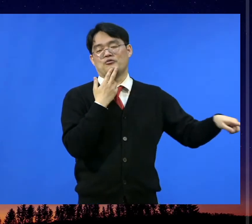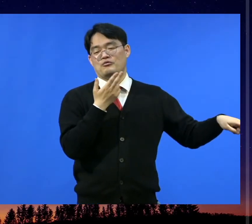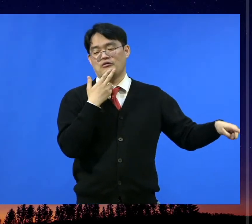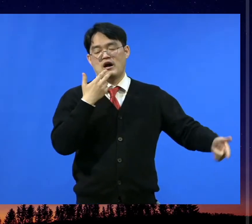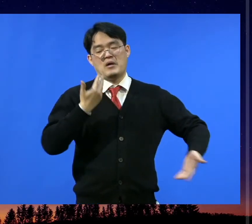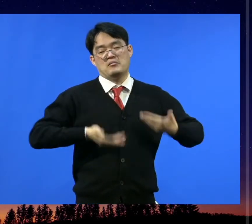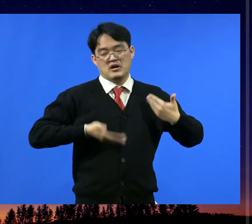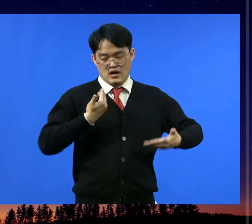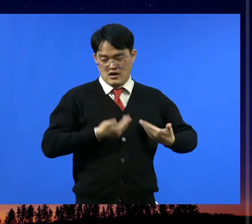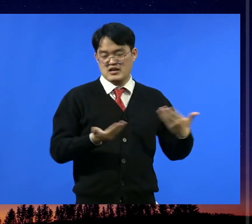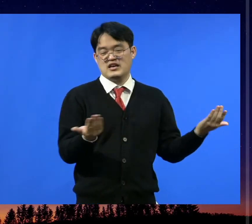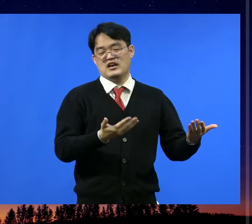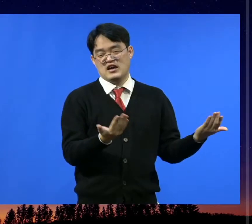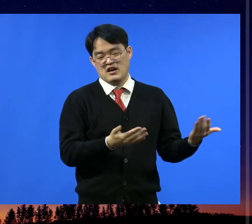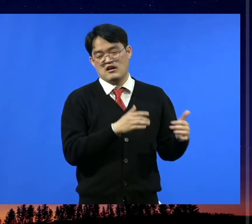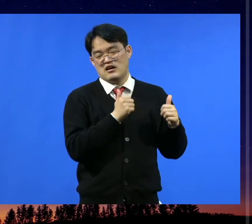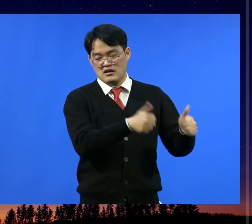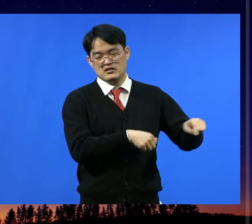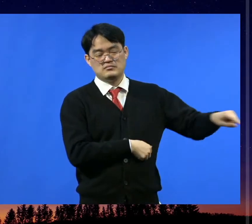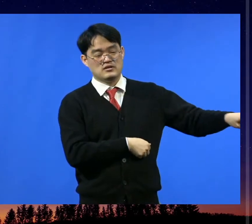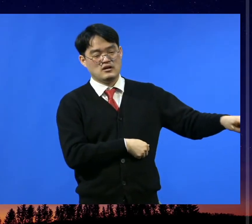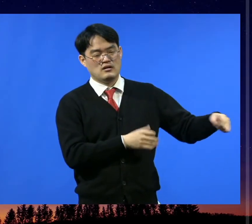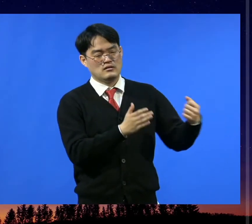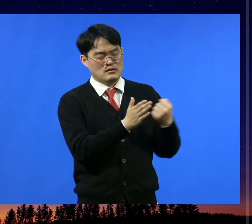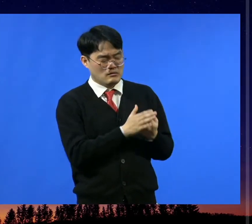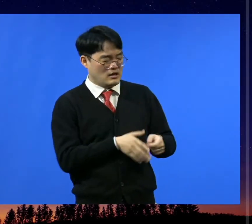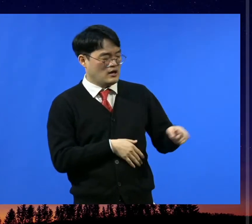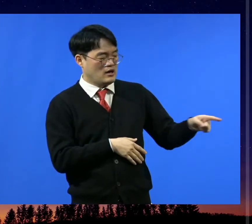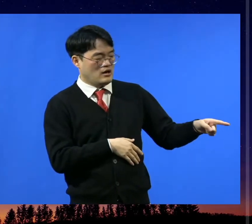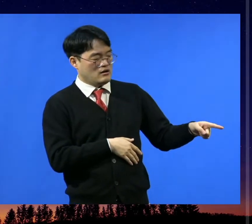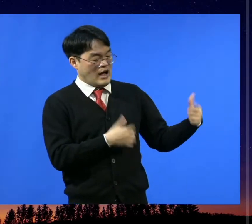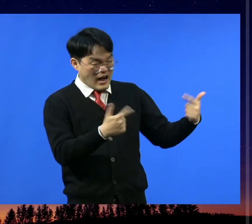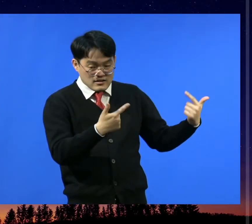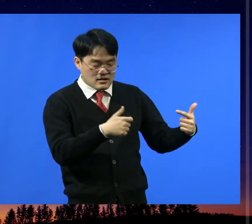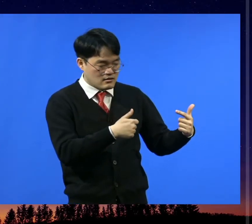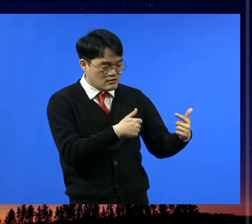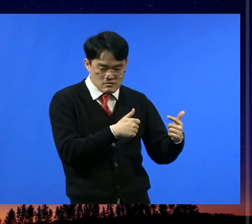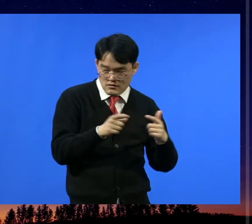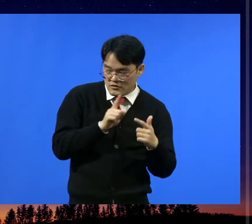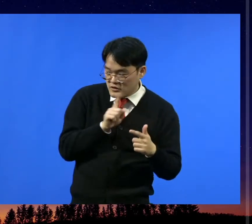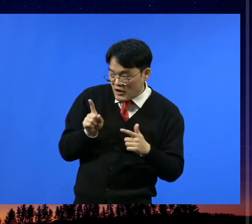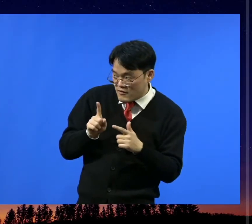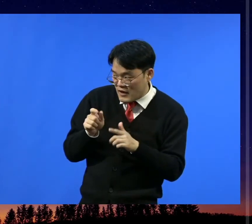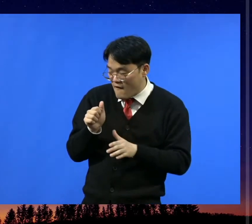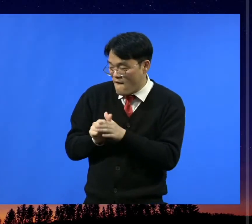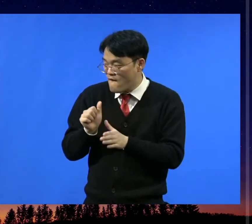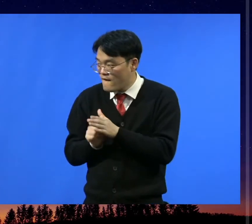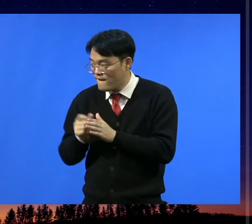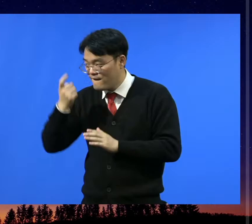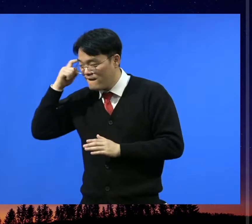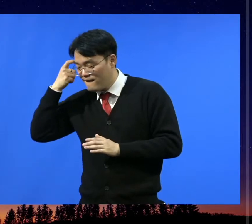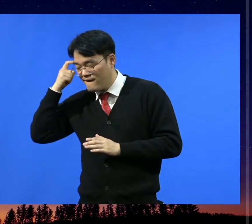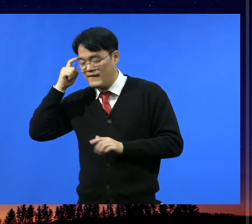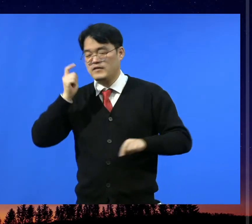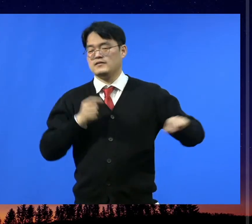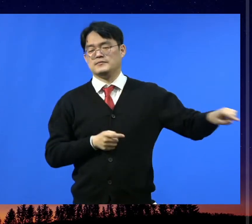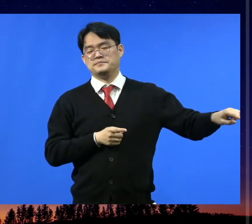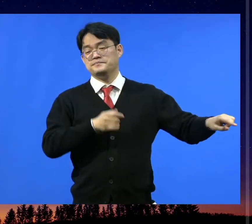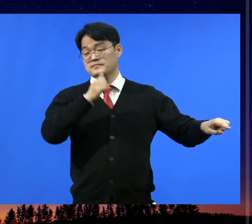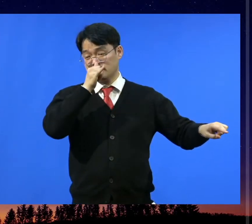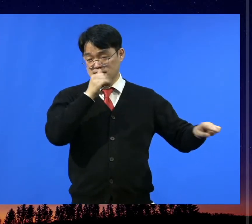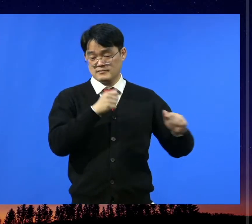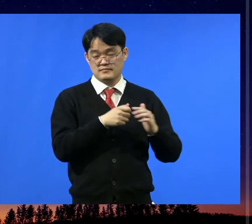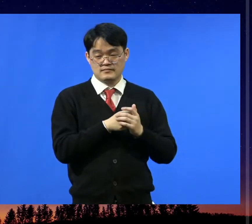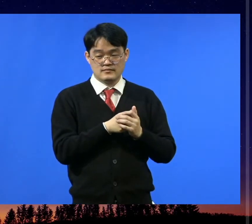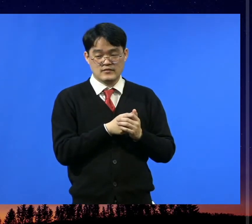뭐 할리데이도 없어요. 그냥 항상 우리를 공격하려고 준비하고 있는 거예요. 틈만